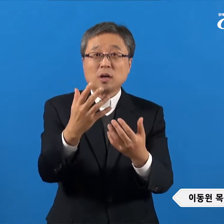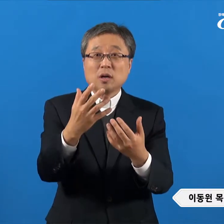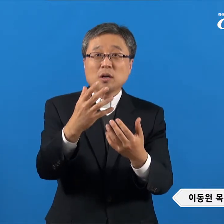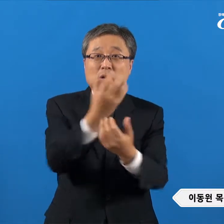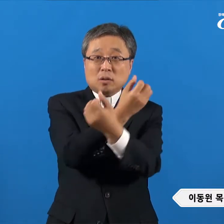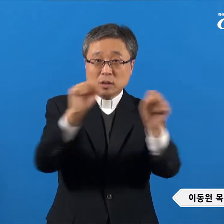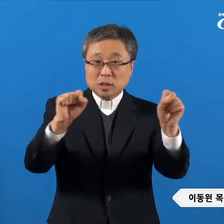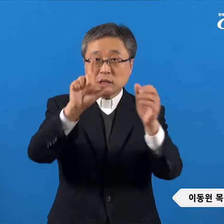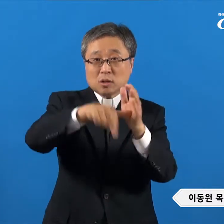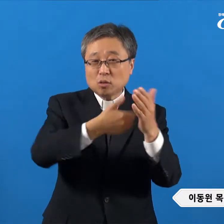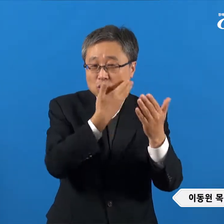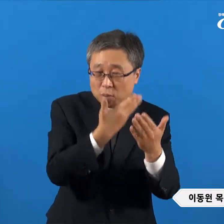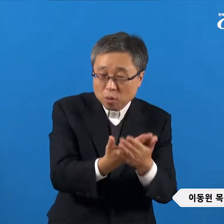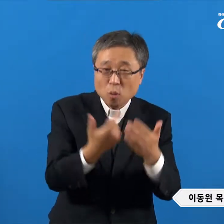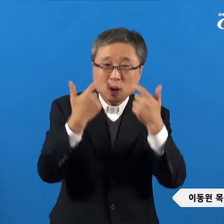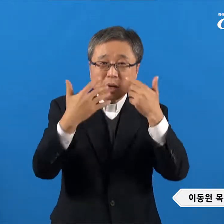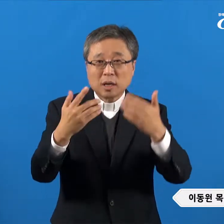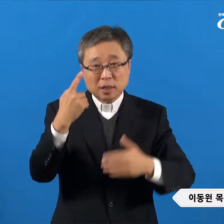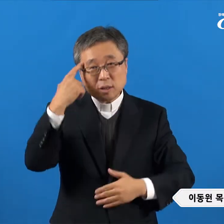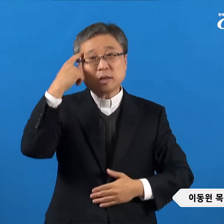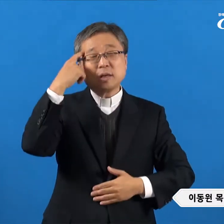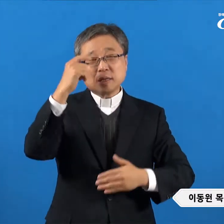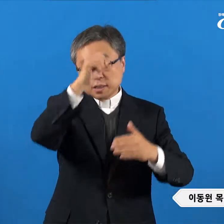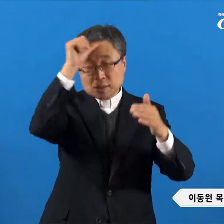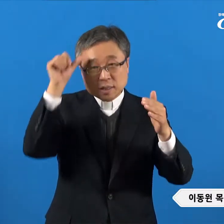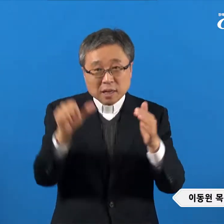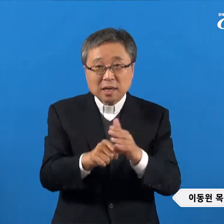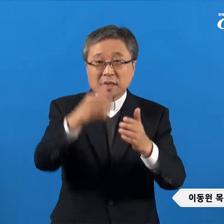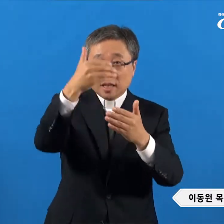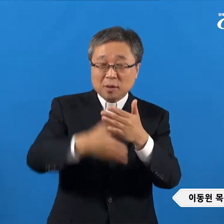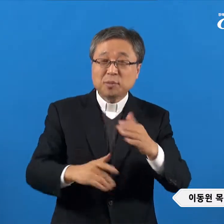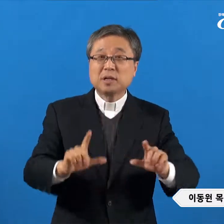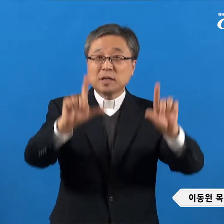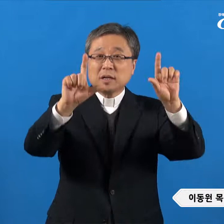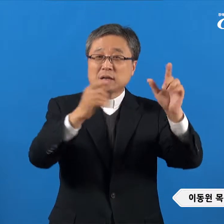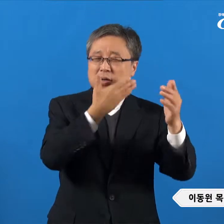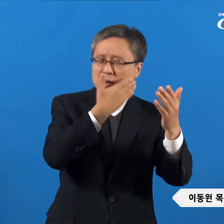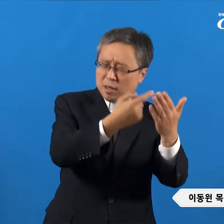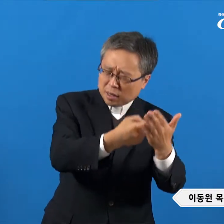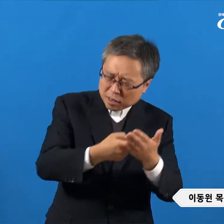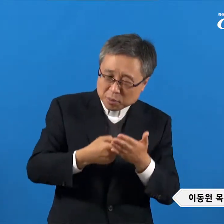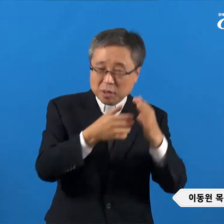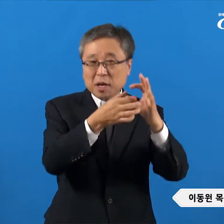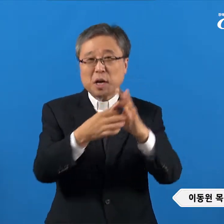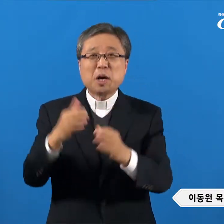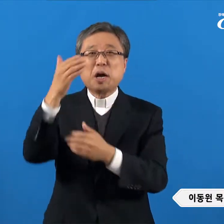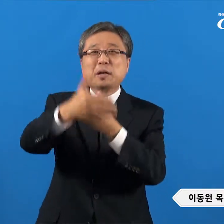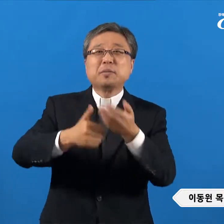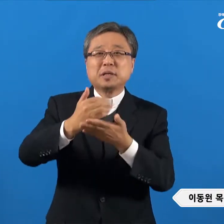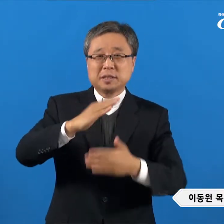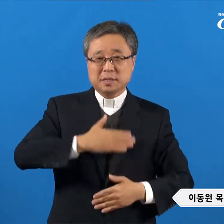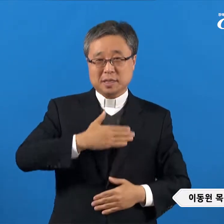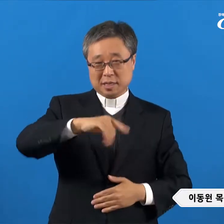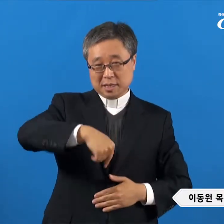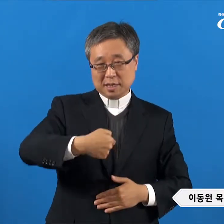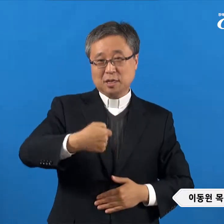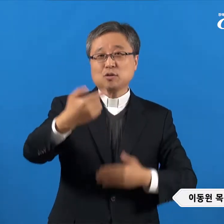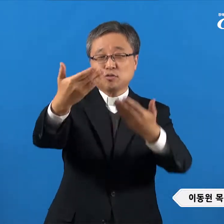처절하게 깨닫고 자기 인생의 남은 날들을 치열하게 아껴가면서 하나님이 자기에게 주신 은사라고